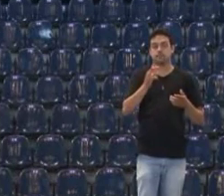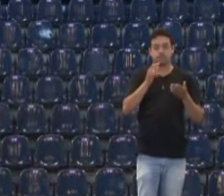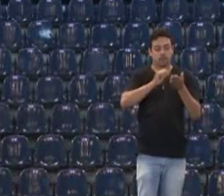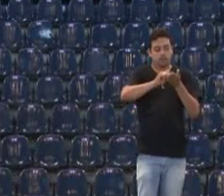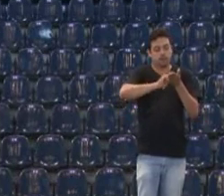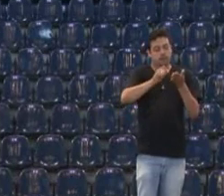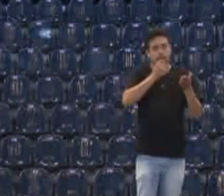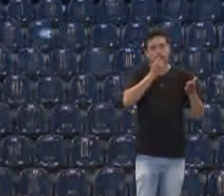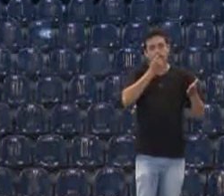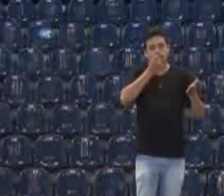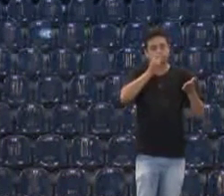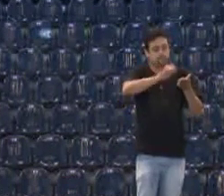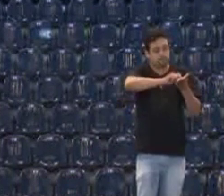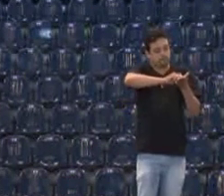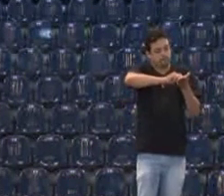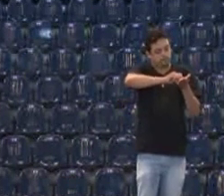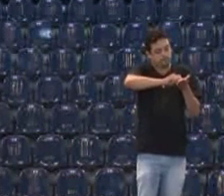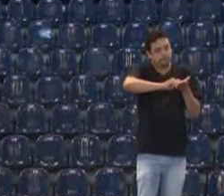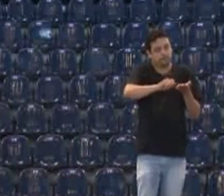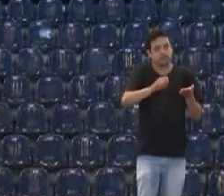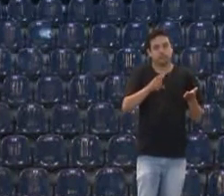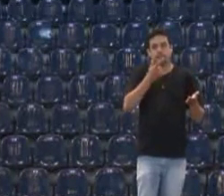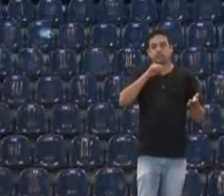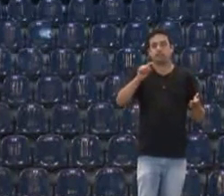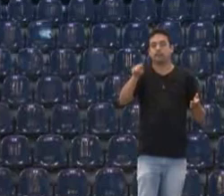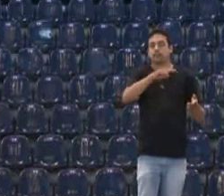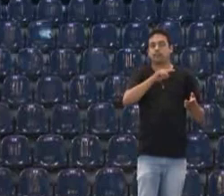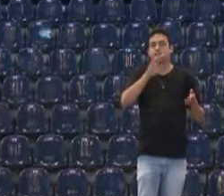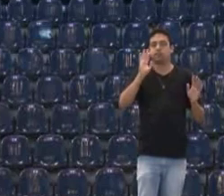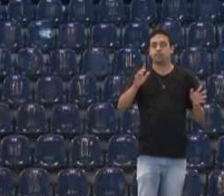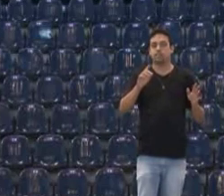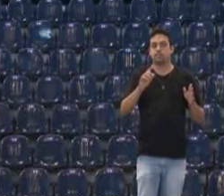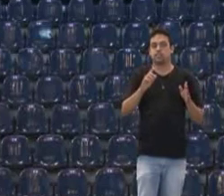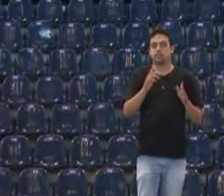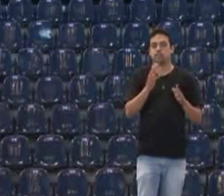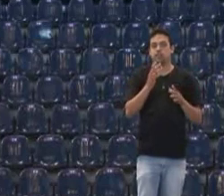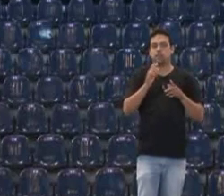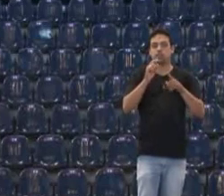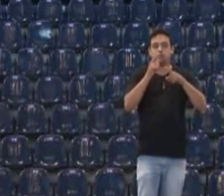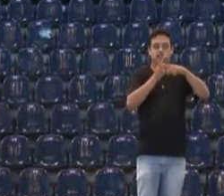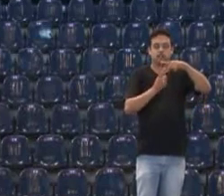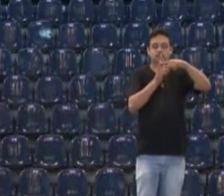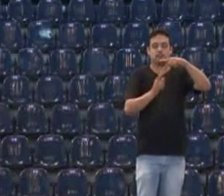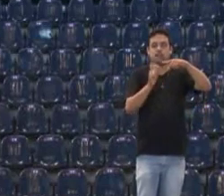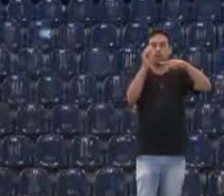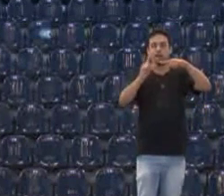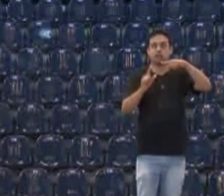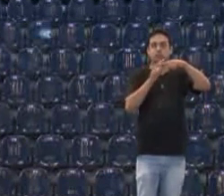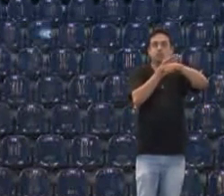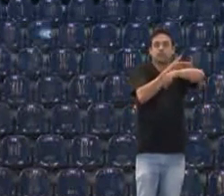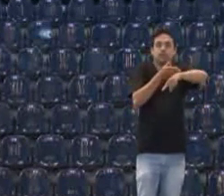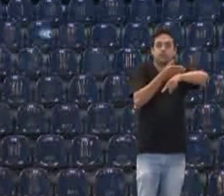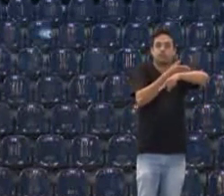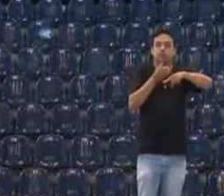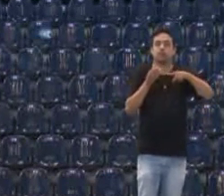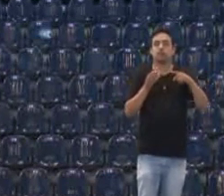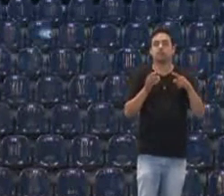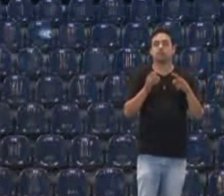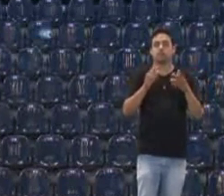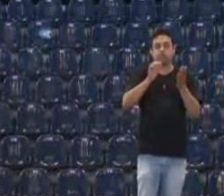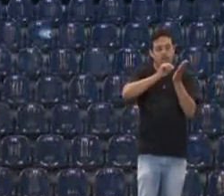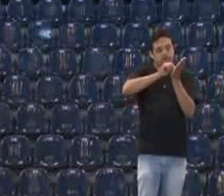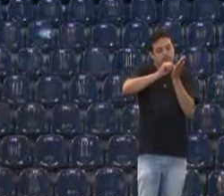borracha? Quem não fez isso, né? Aquela borrachinha tricolor, vermelho, azul e branco. Você molha aqui, apaga, fura a